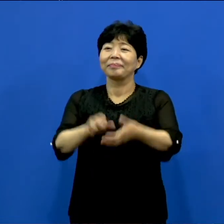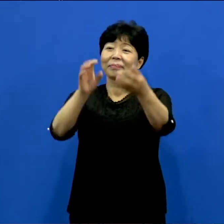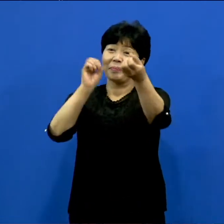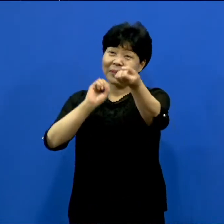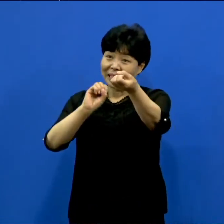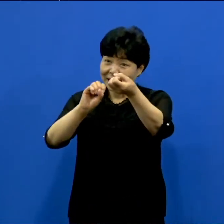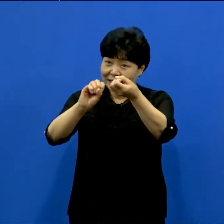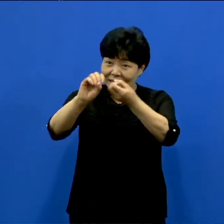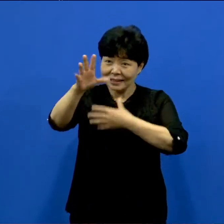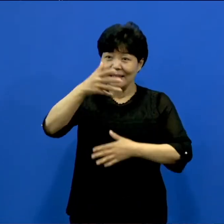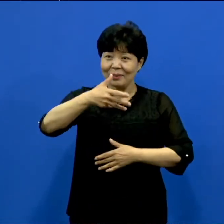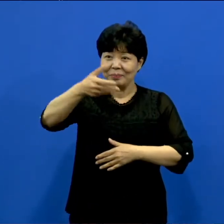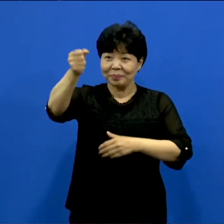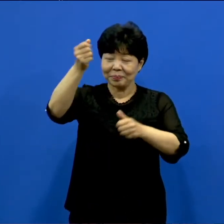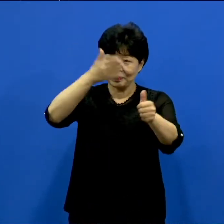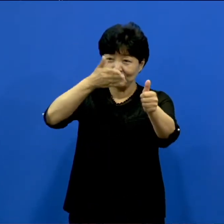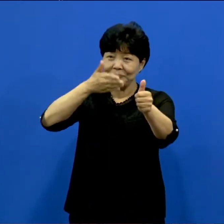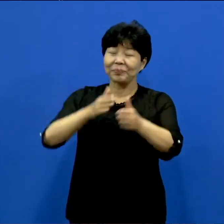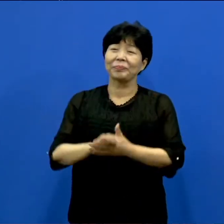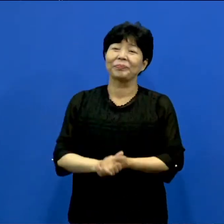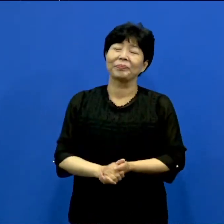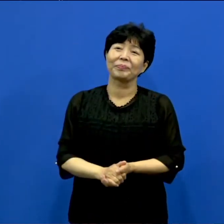시다.